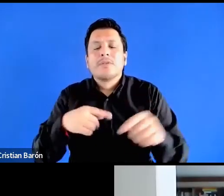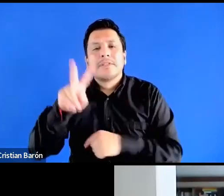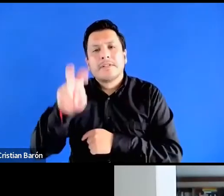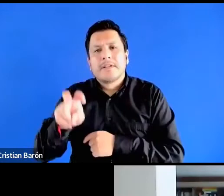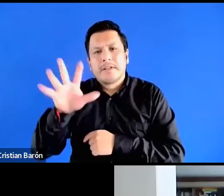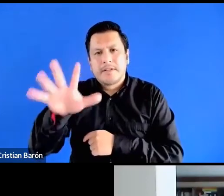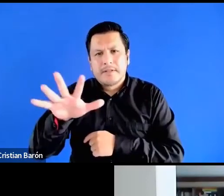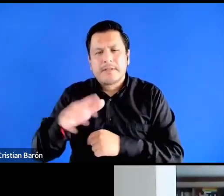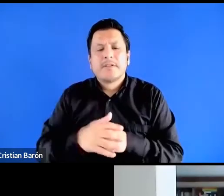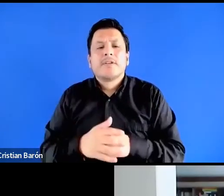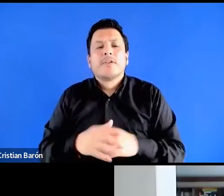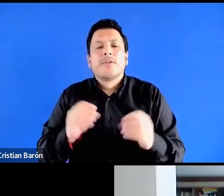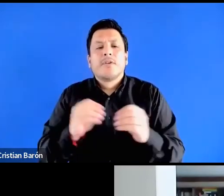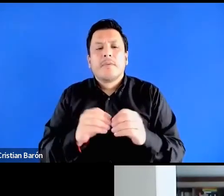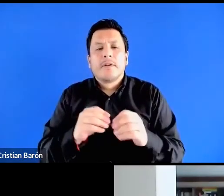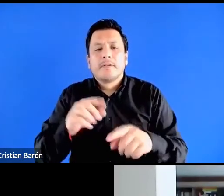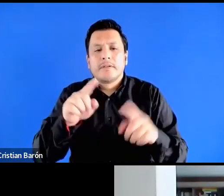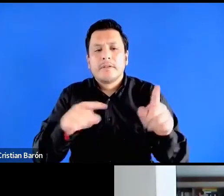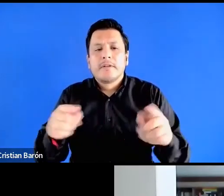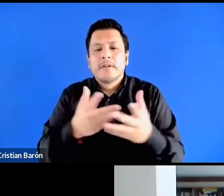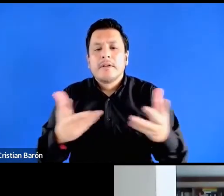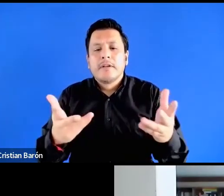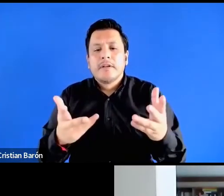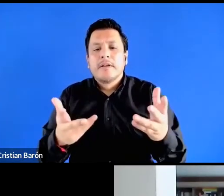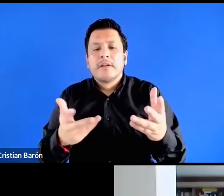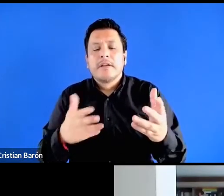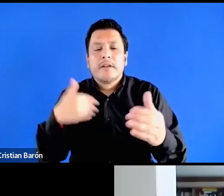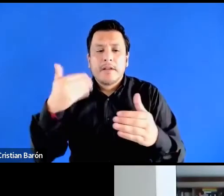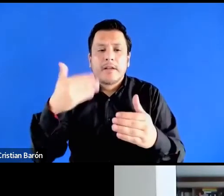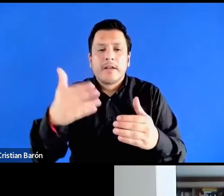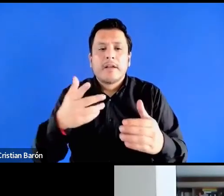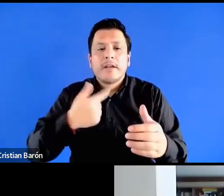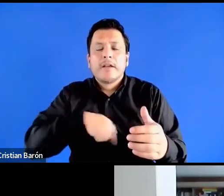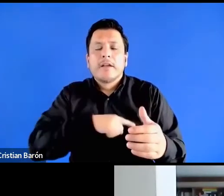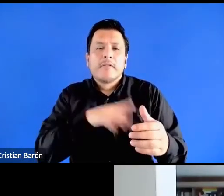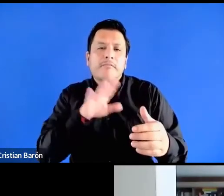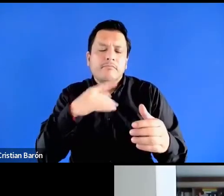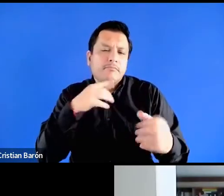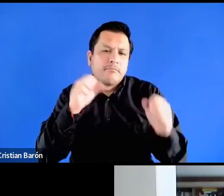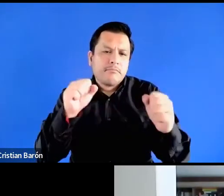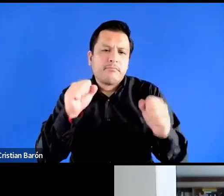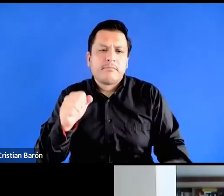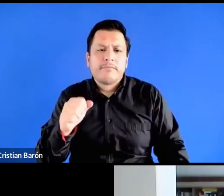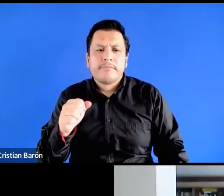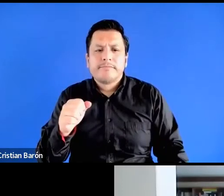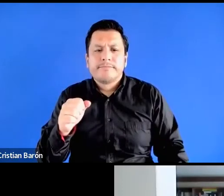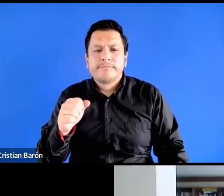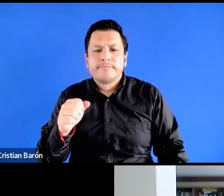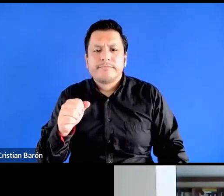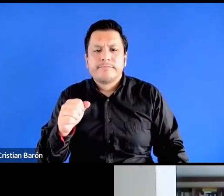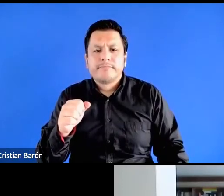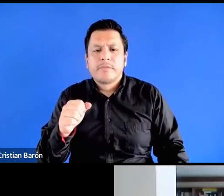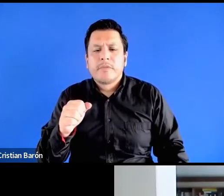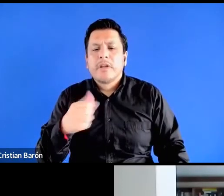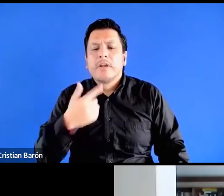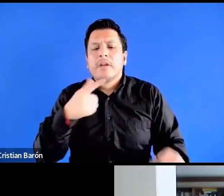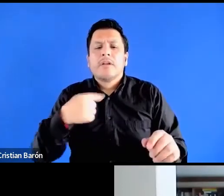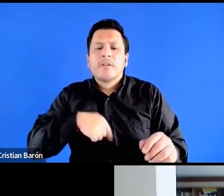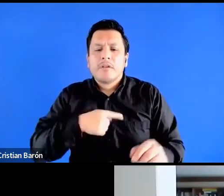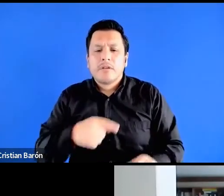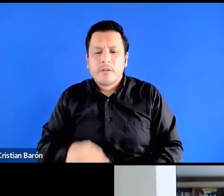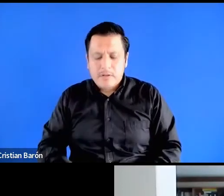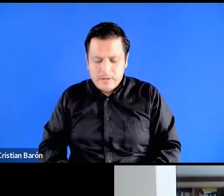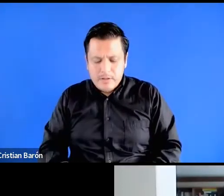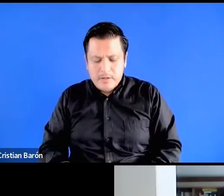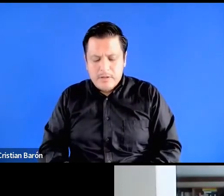huelga de los corteros y quisiera que que nos hablaras un poco de cómo cómo tú ves